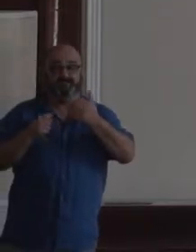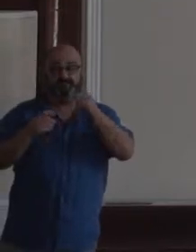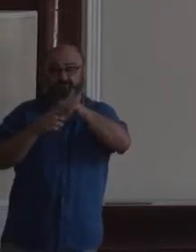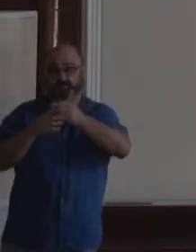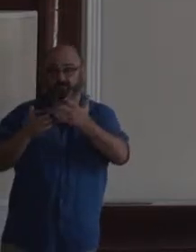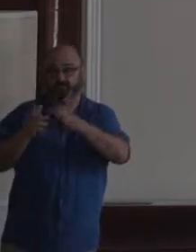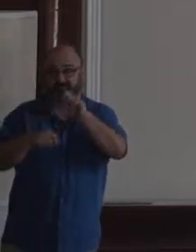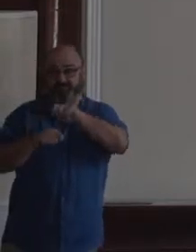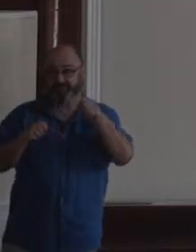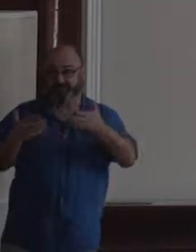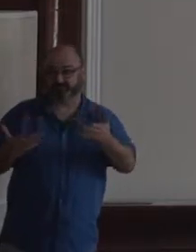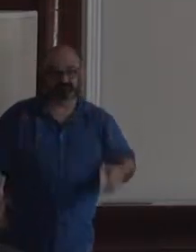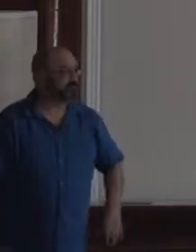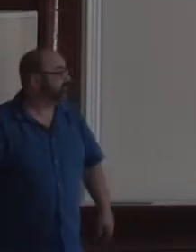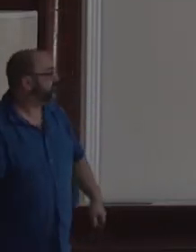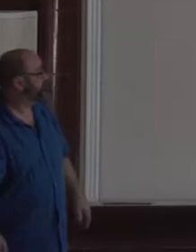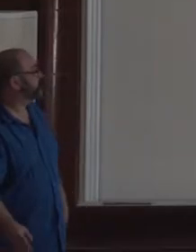test.